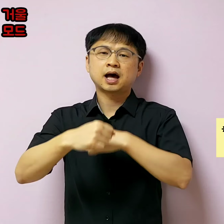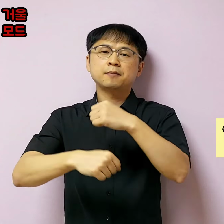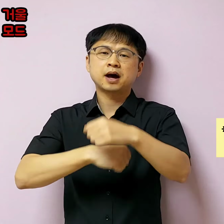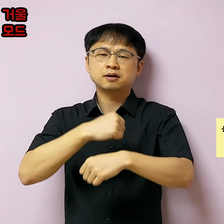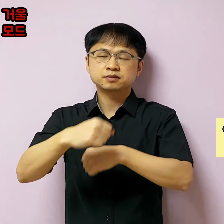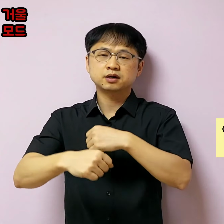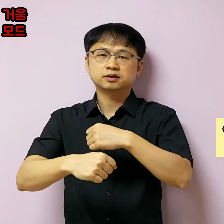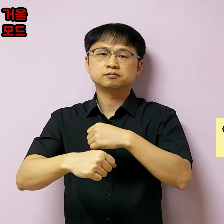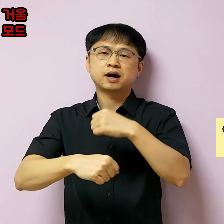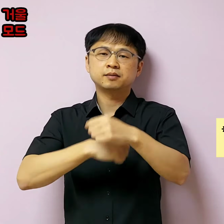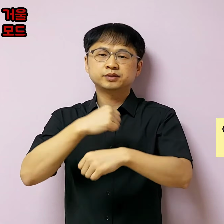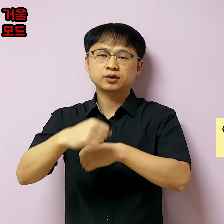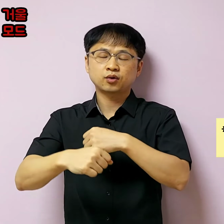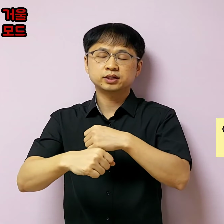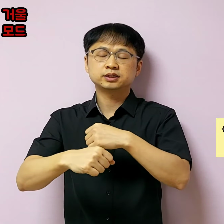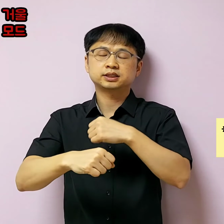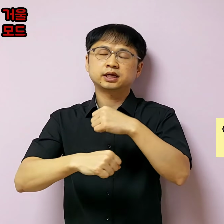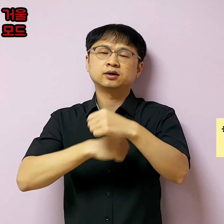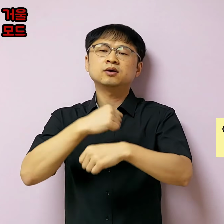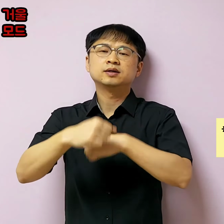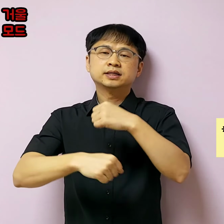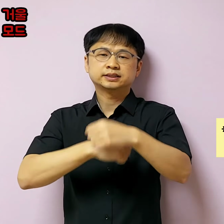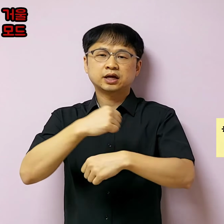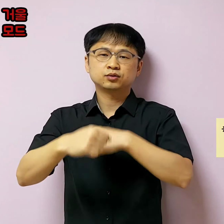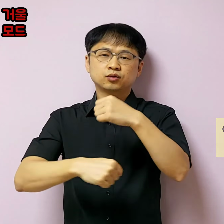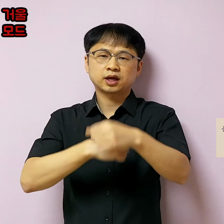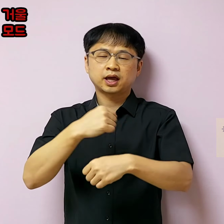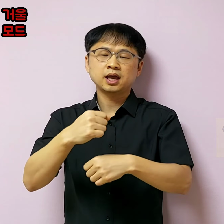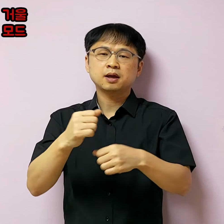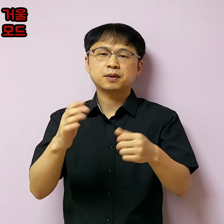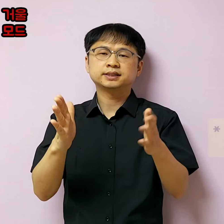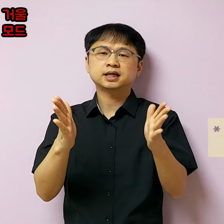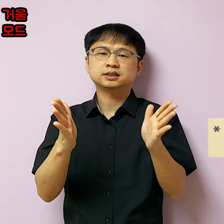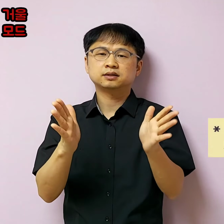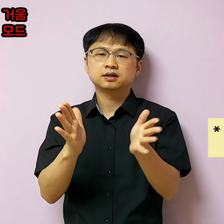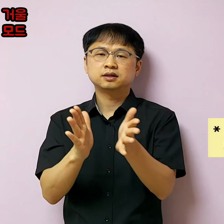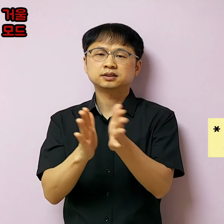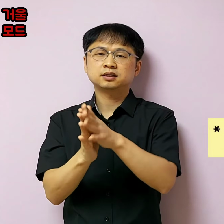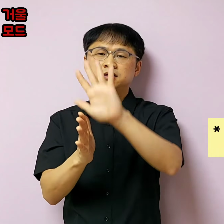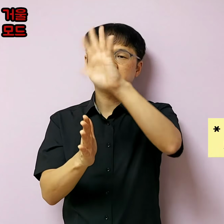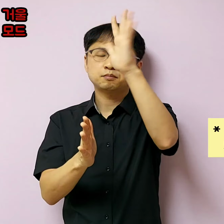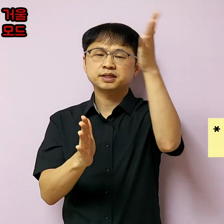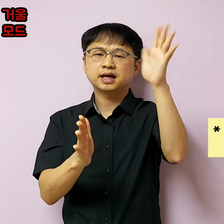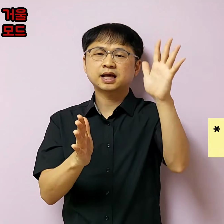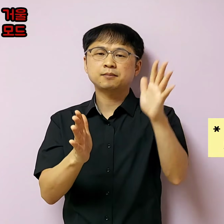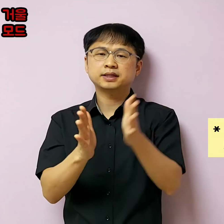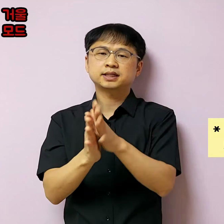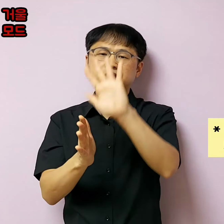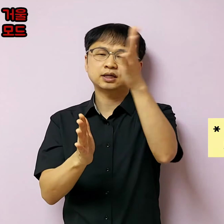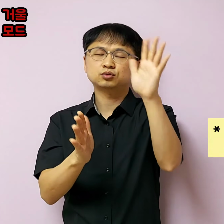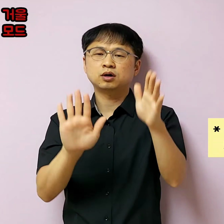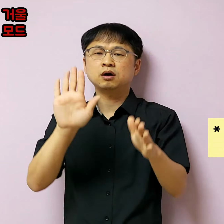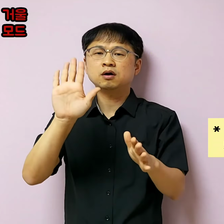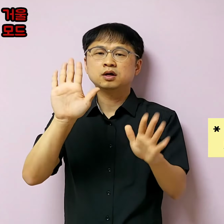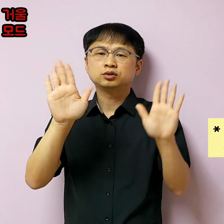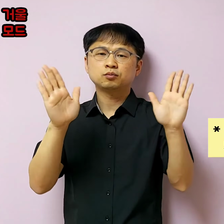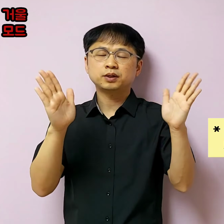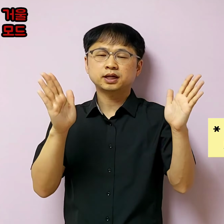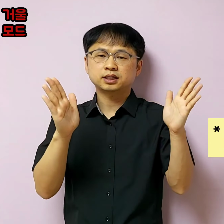뜻입니다. 마음껏 마음대로 이런 뜻이에요. 자유롭게 반짝이다. 여기서는 빛나다 반짝이다 수어